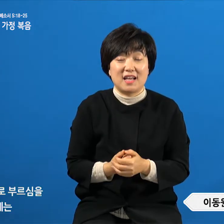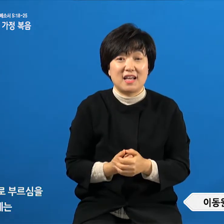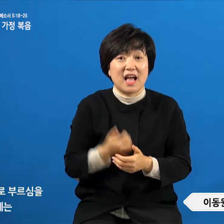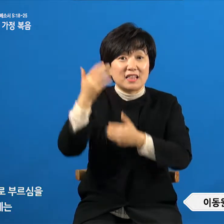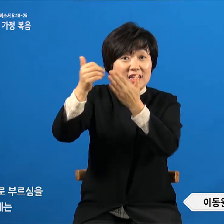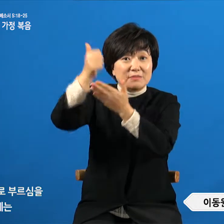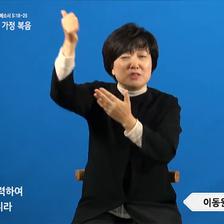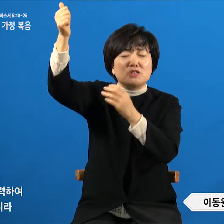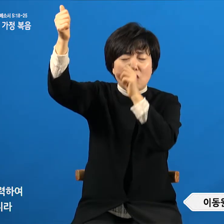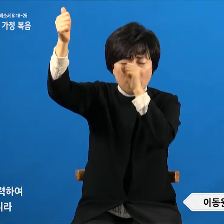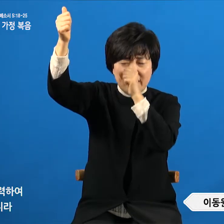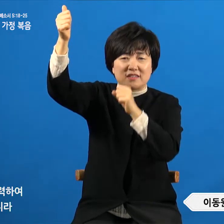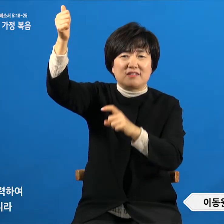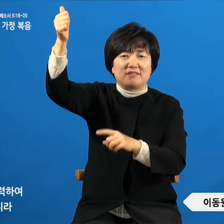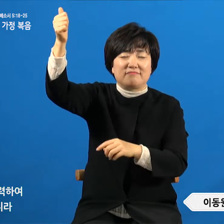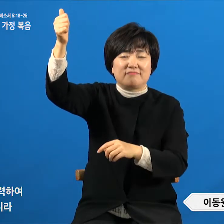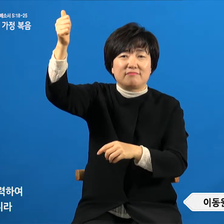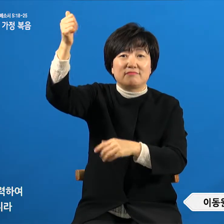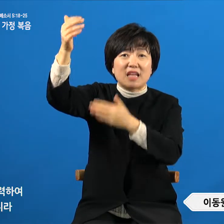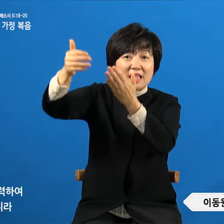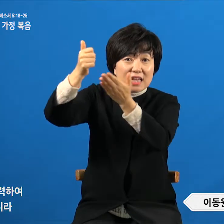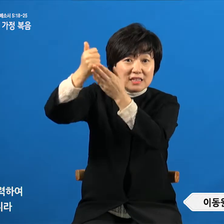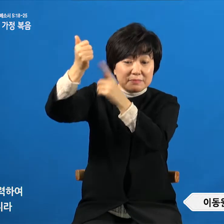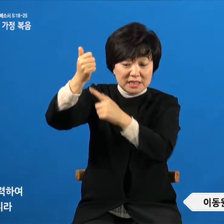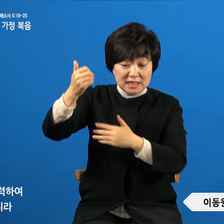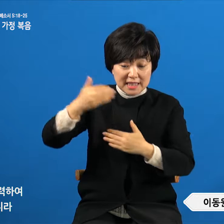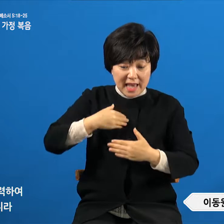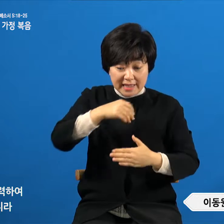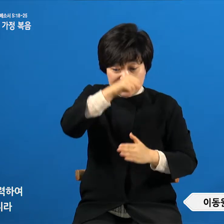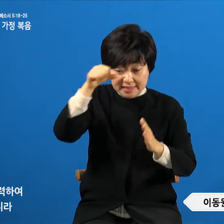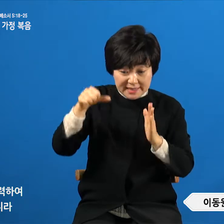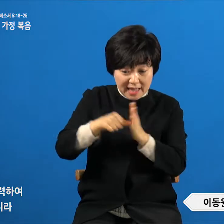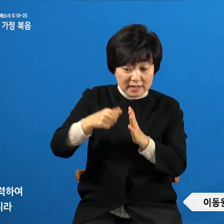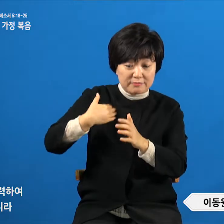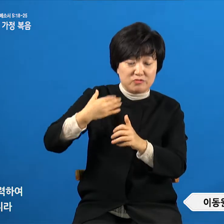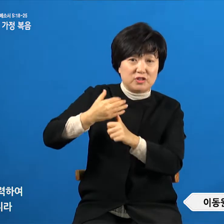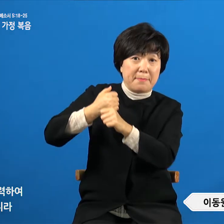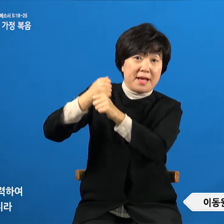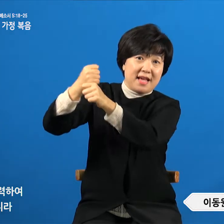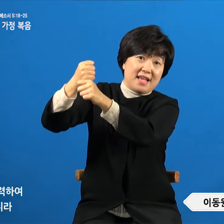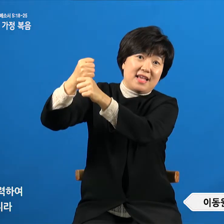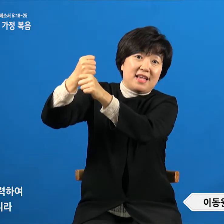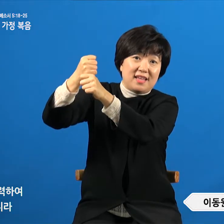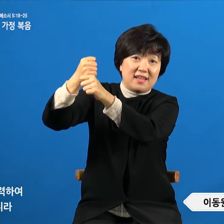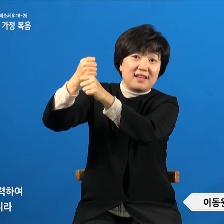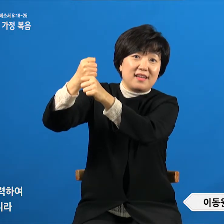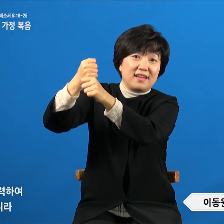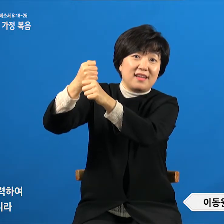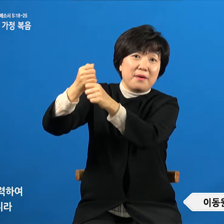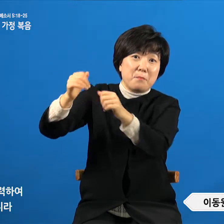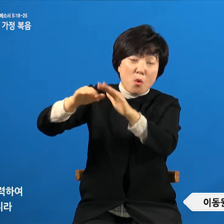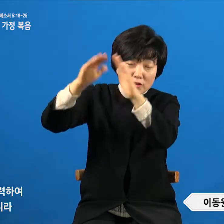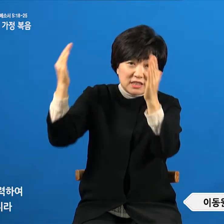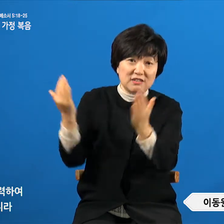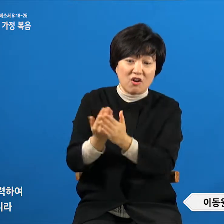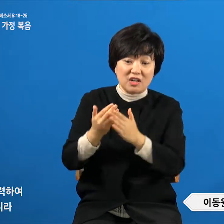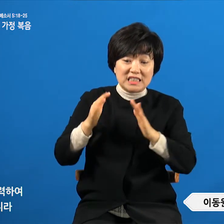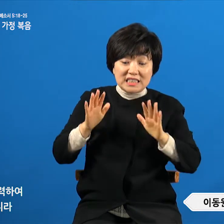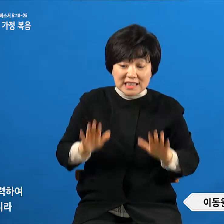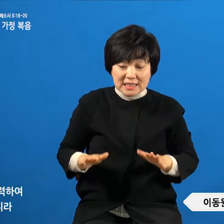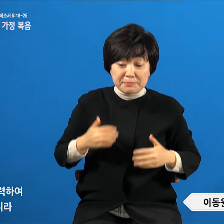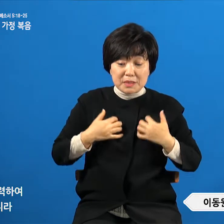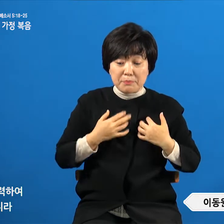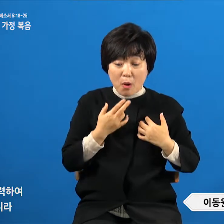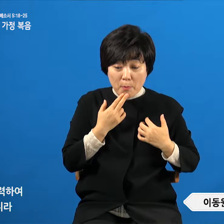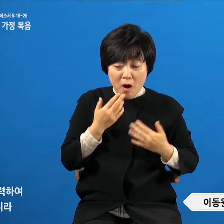여러분? 하나님은 선하시다. 그리고 그 하나님이 내 인생을 붙들고 있다. 그렇다면 모든 것, 지금은 기뻐할